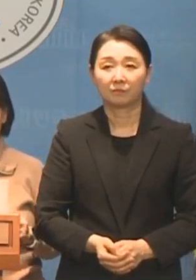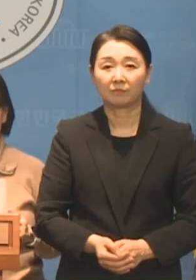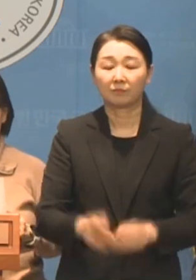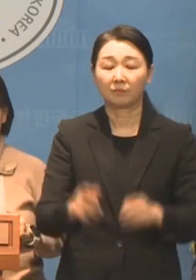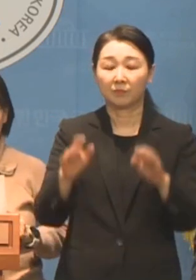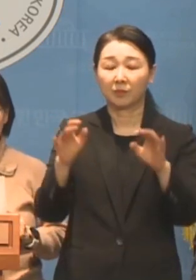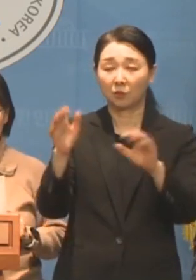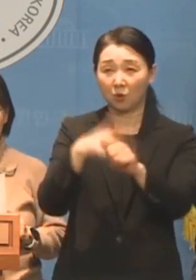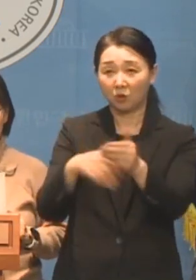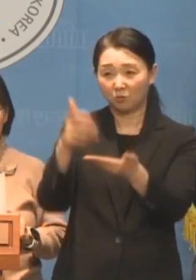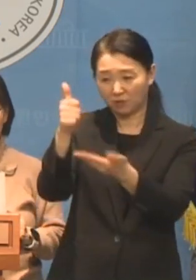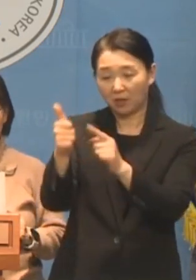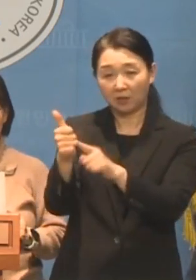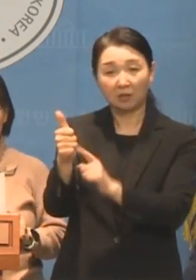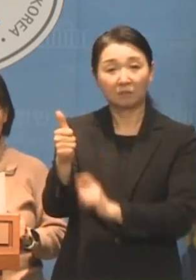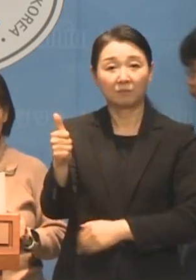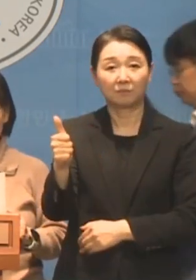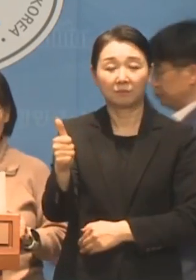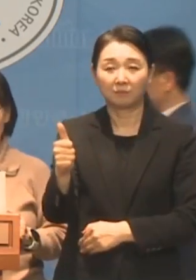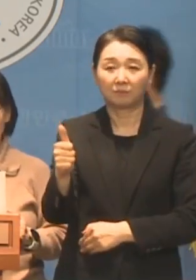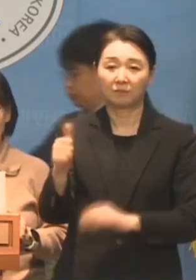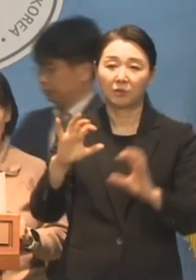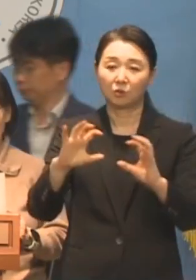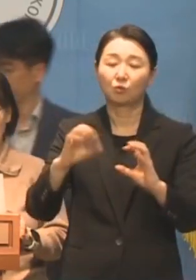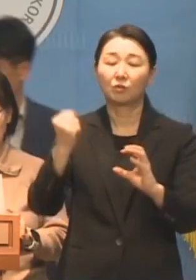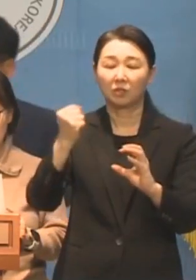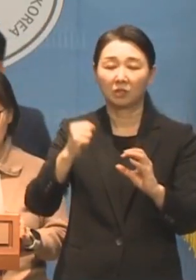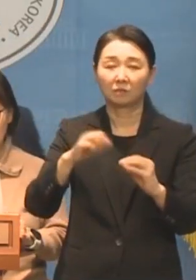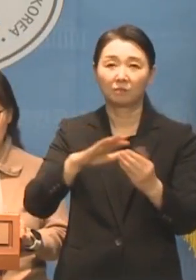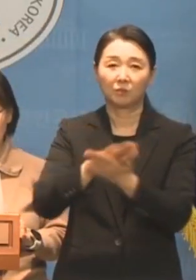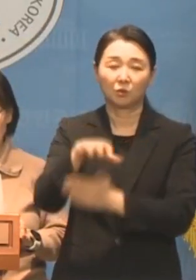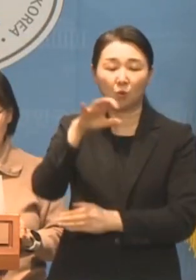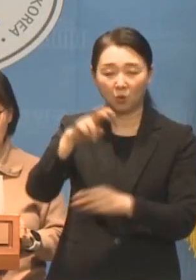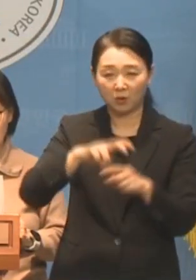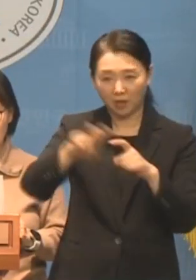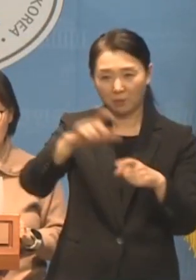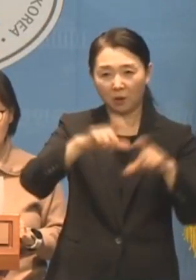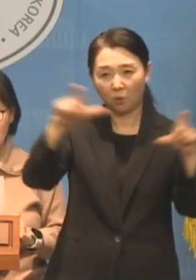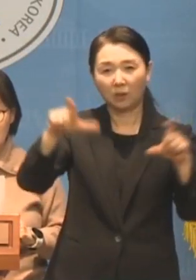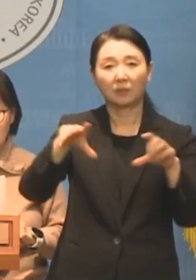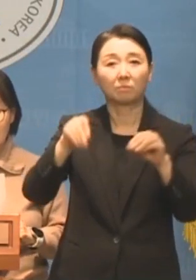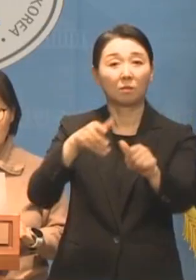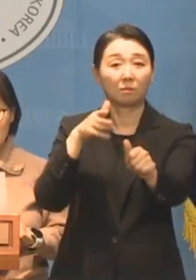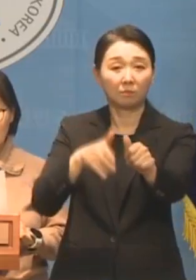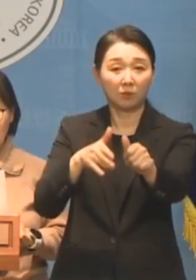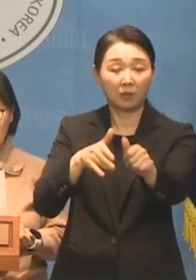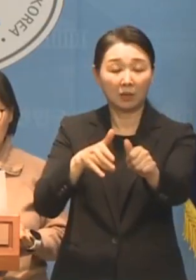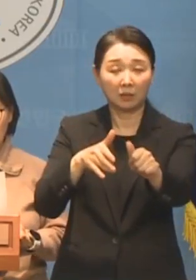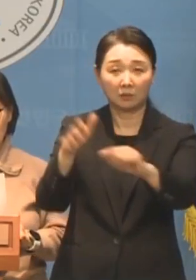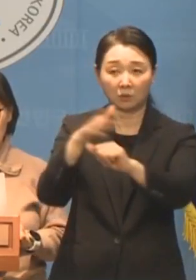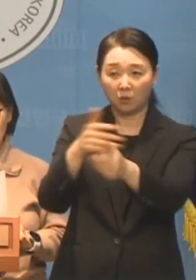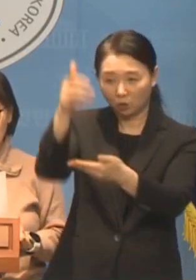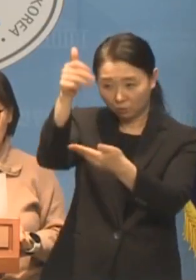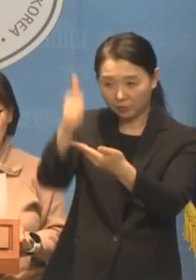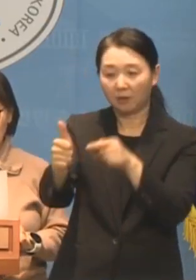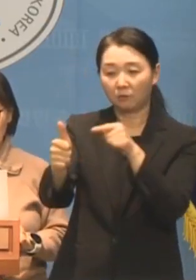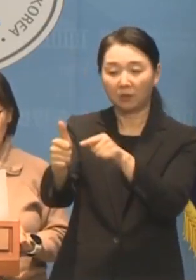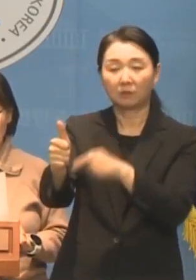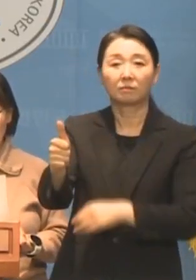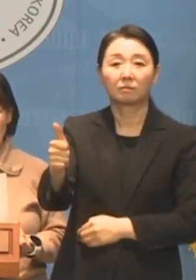김한섭 환경부 장관은 국립공원 케이블카 확대 시도를 즉각 중단하라. 김한섭 환경부